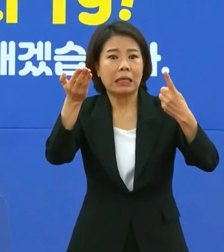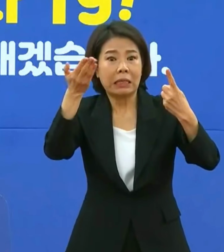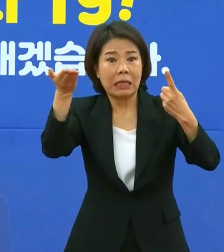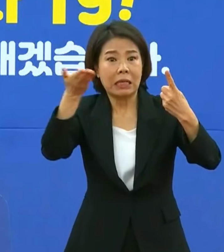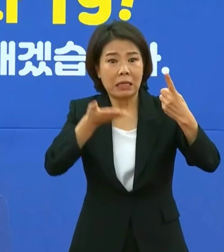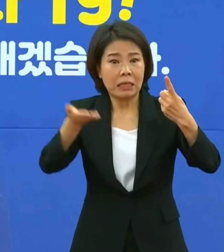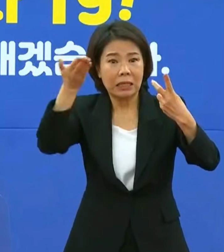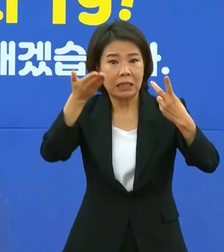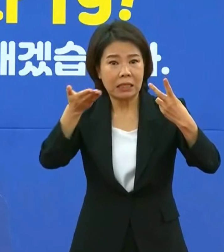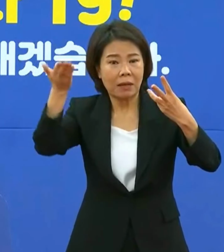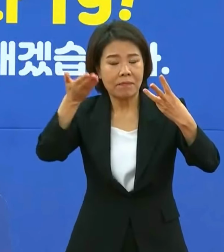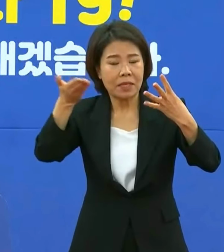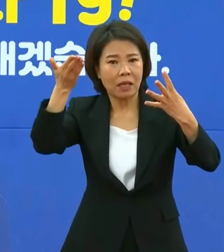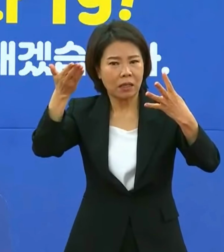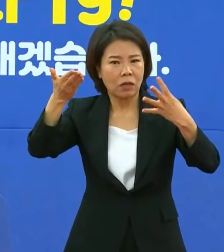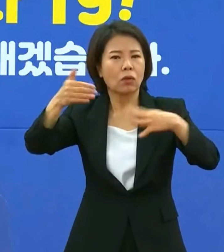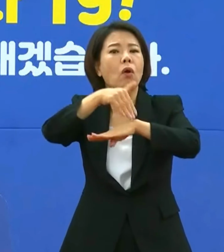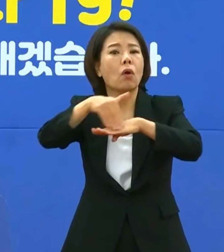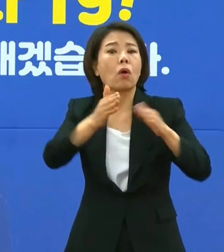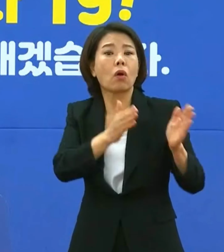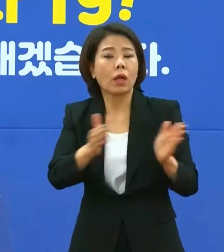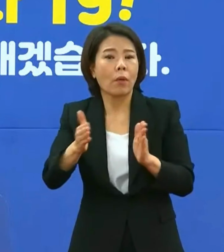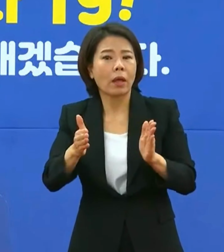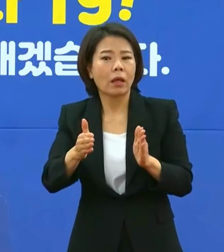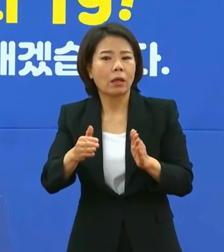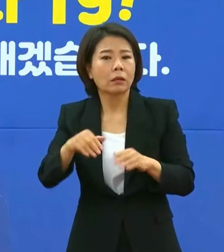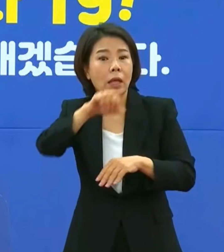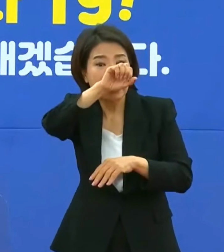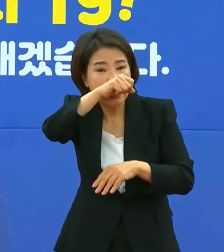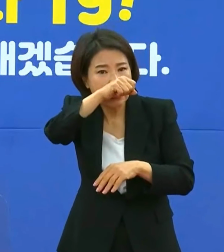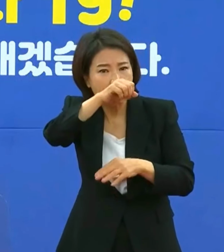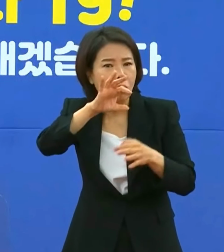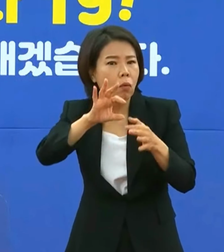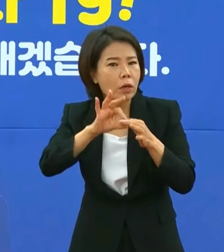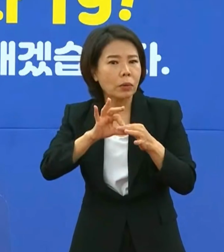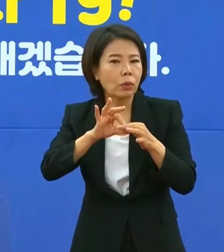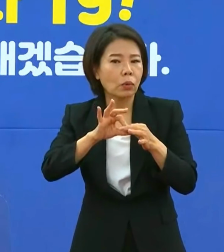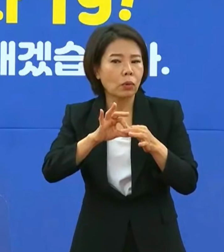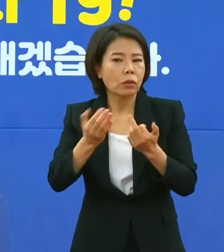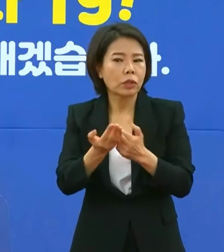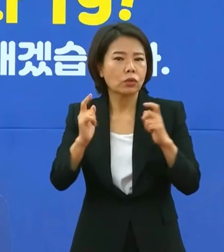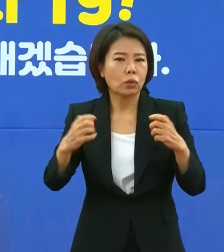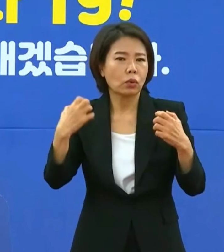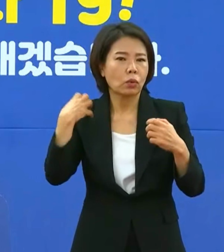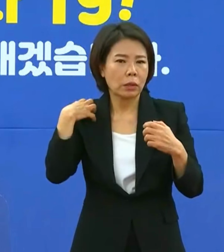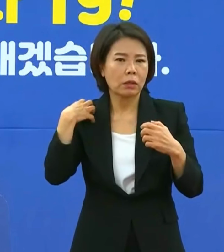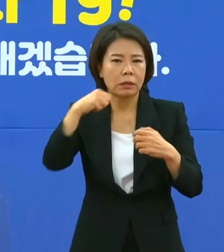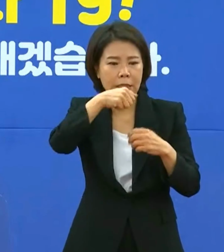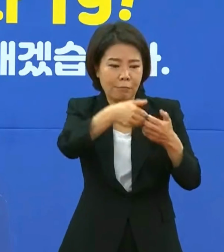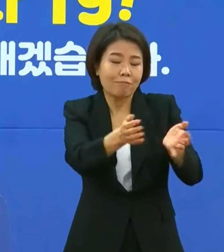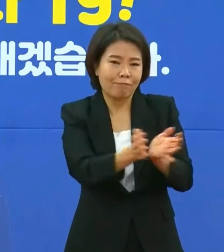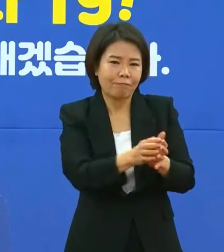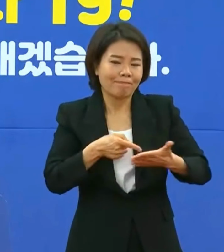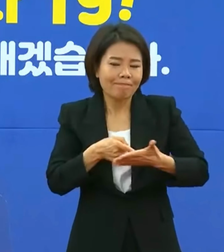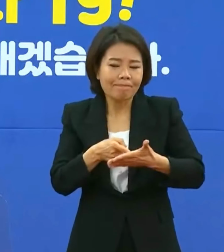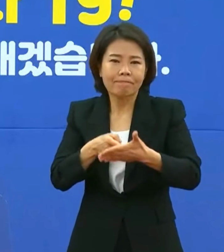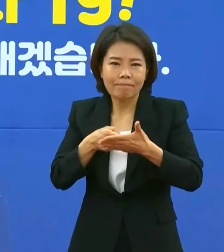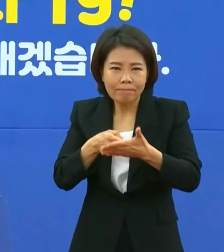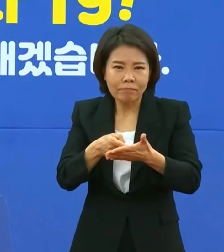전략은 마련해놓고 있구요 그에 따른 어 예산도 사실은 어 우리도 이렇게 3 부서에서 적극적으로